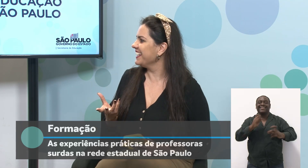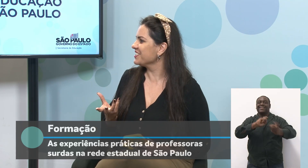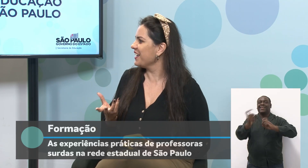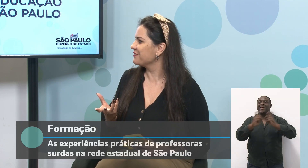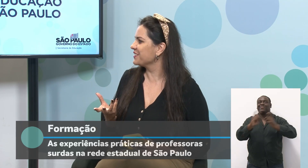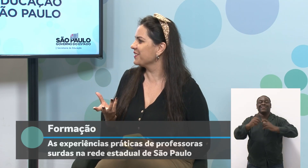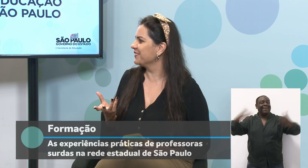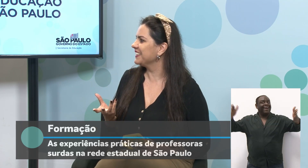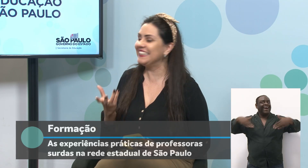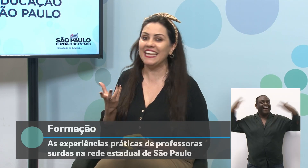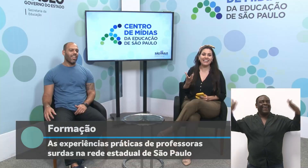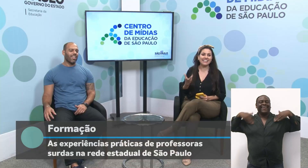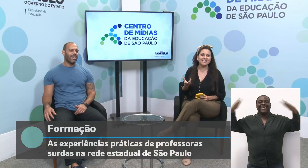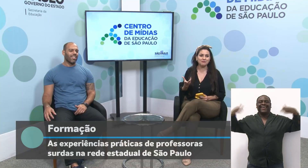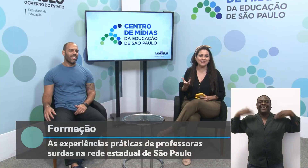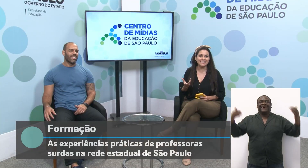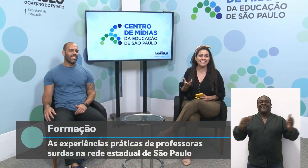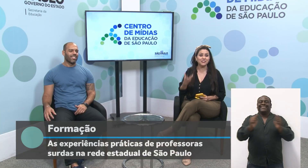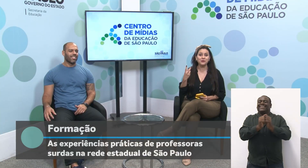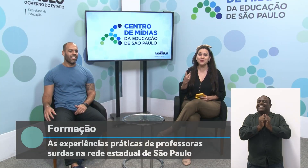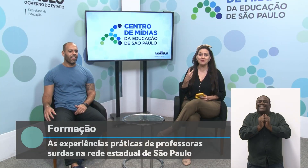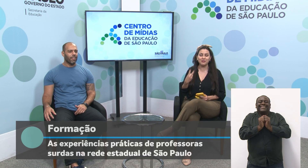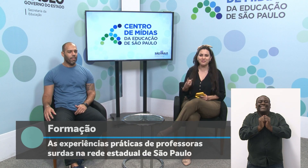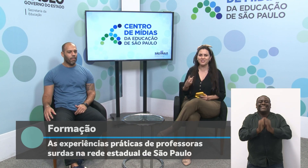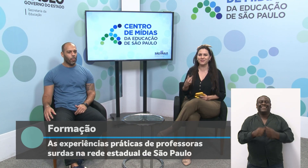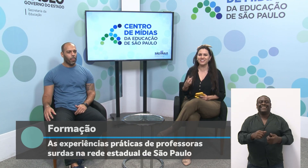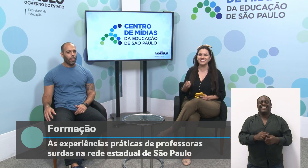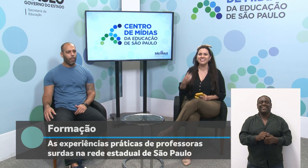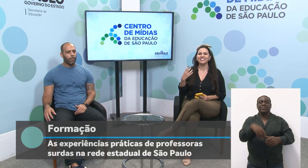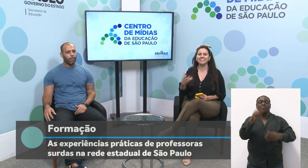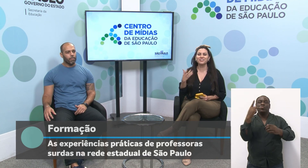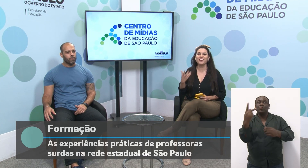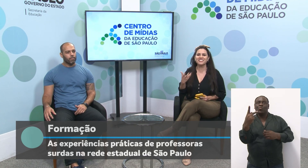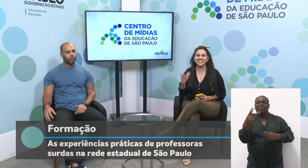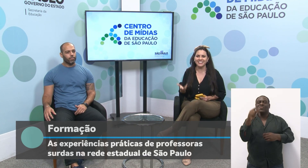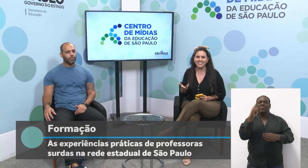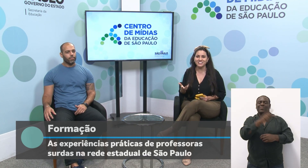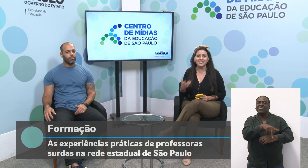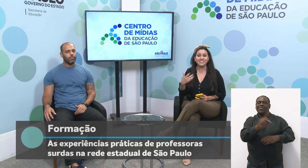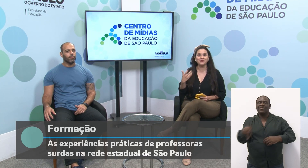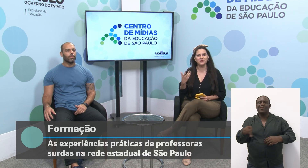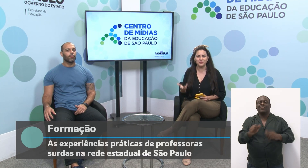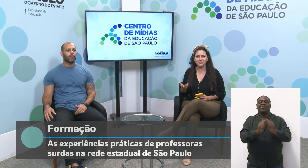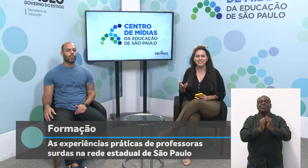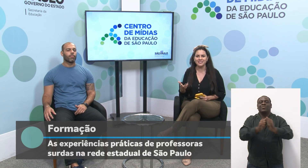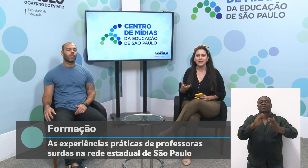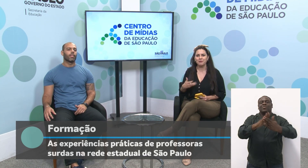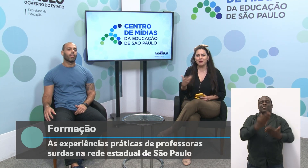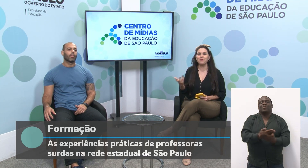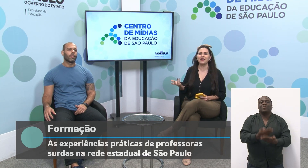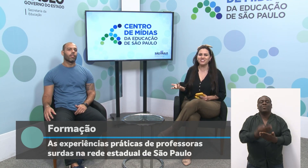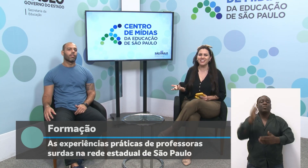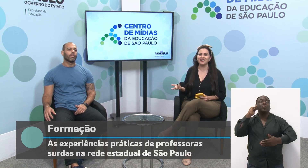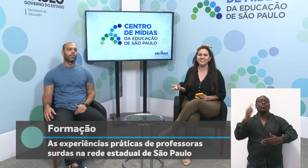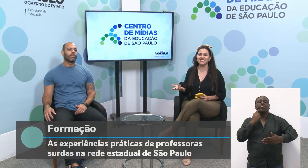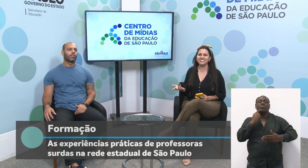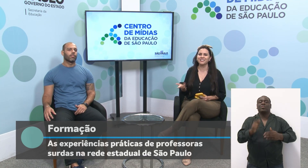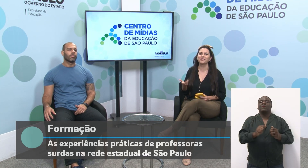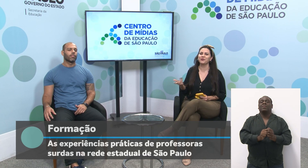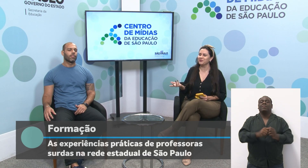né, Jefferson? Que delícia poder trazer duas professoras da nossa rede que são surdas para compartilhar com a gente aí todo